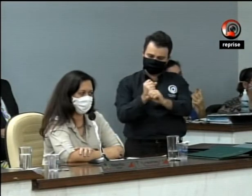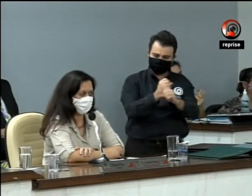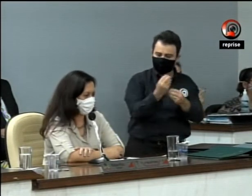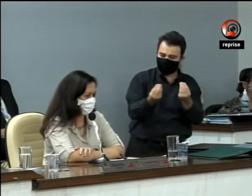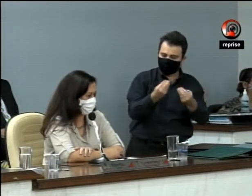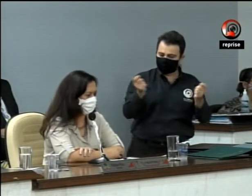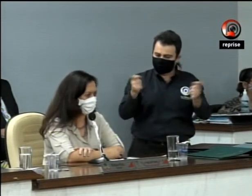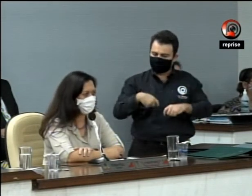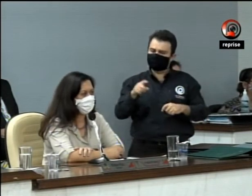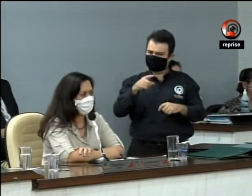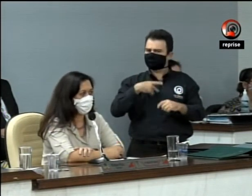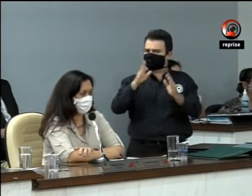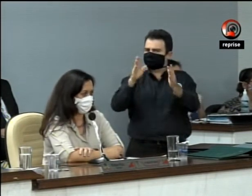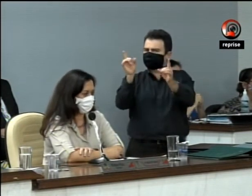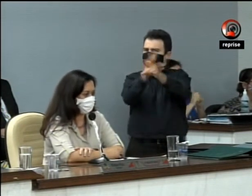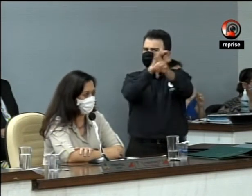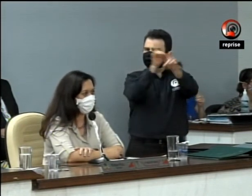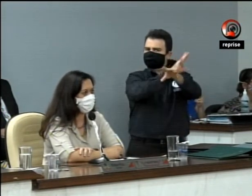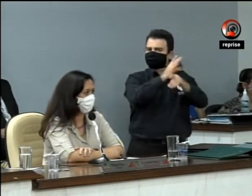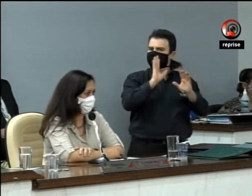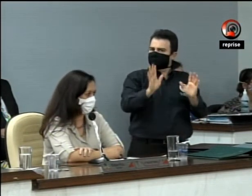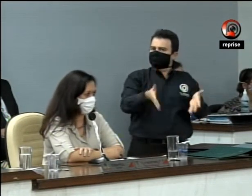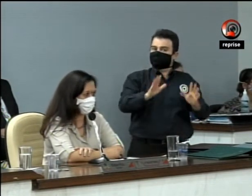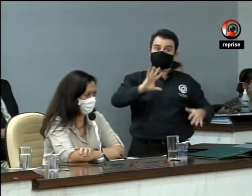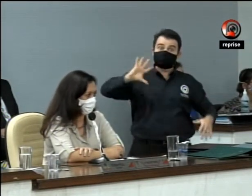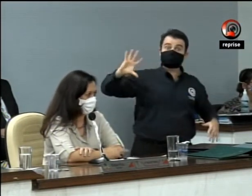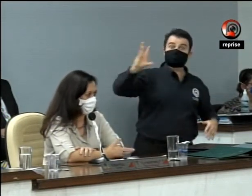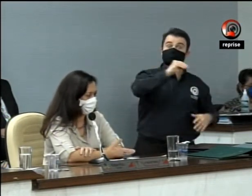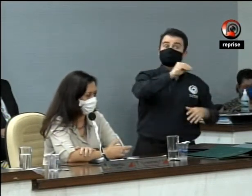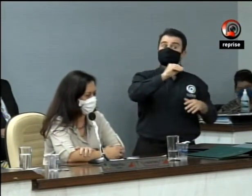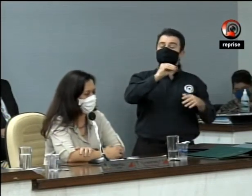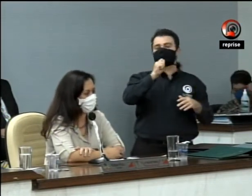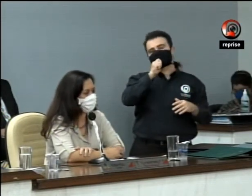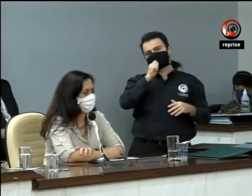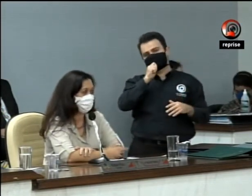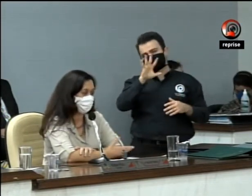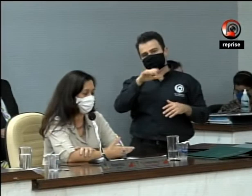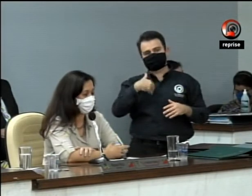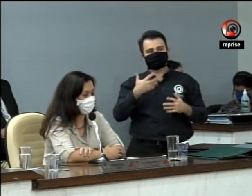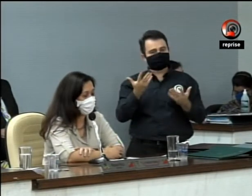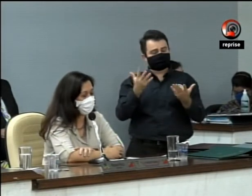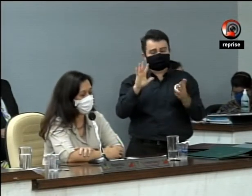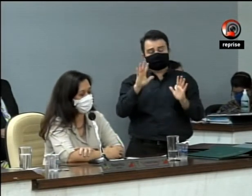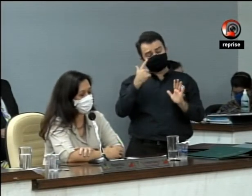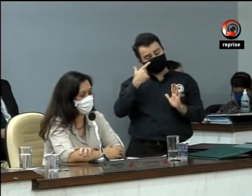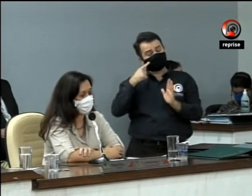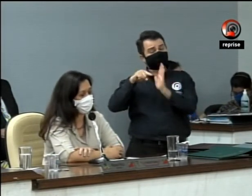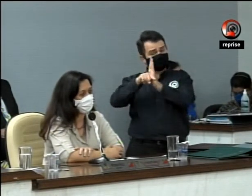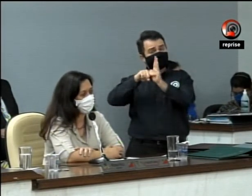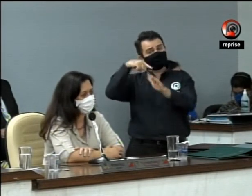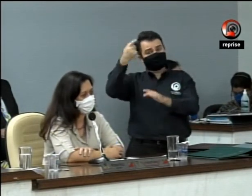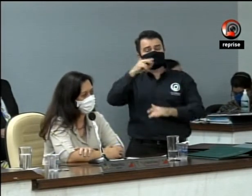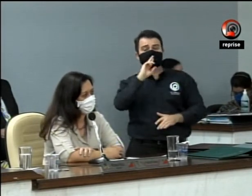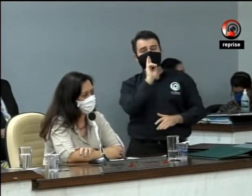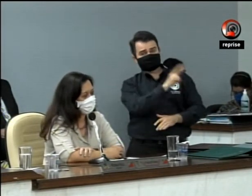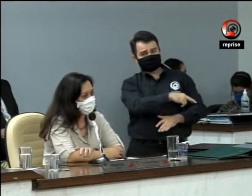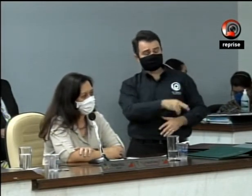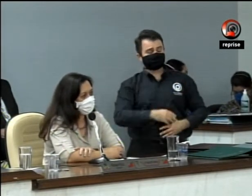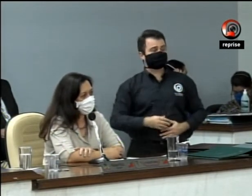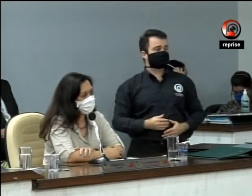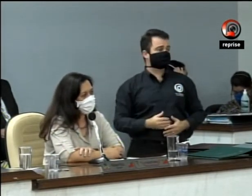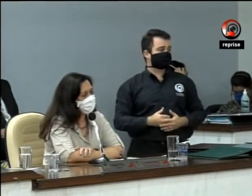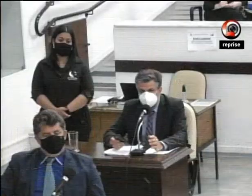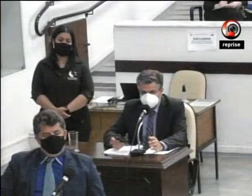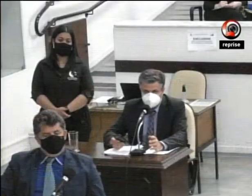resolvido, sim. Eu não posso te afirmar todas, porque eu não tenho esse dado, mas eu posso verificar e lhe passar oportunamente. Tá no